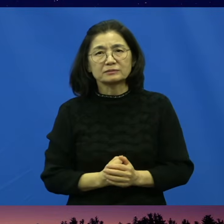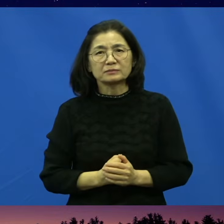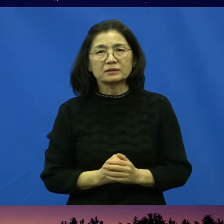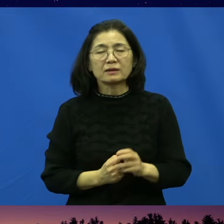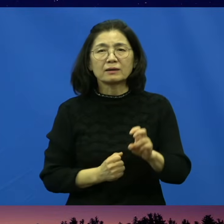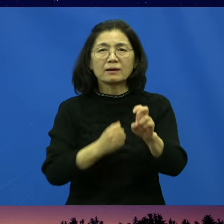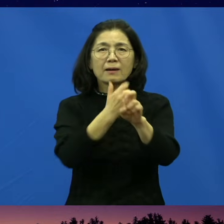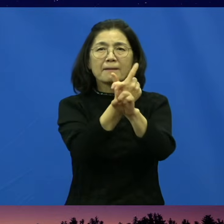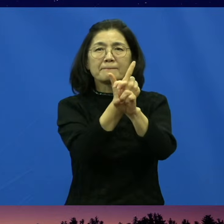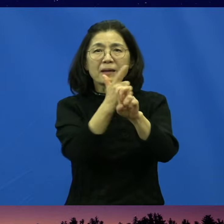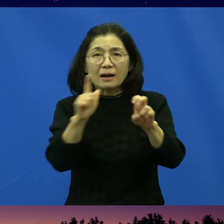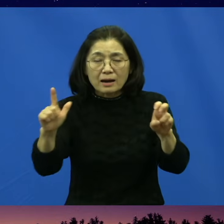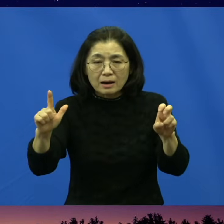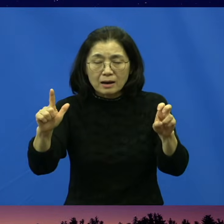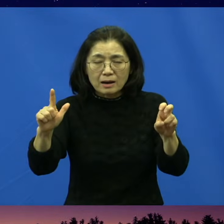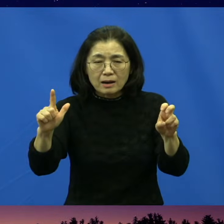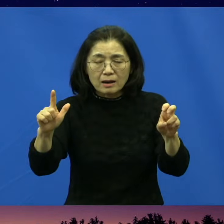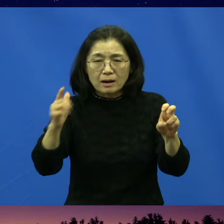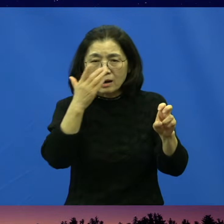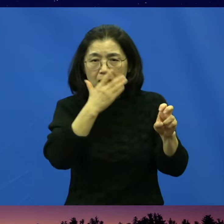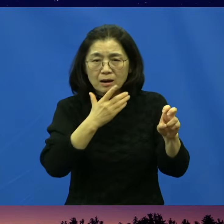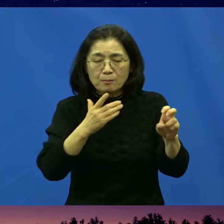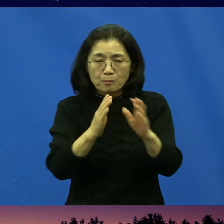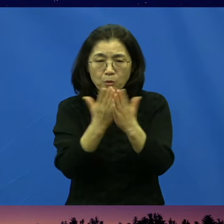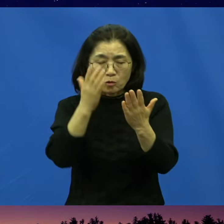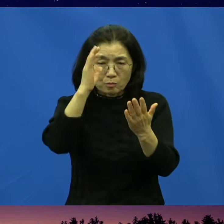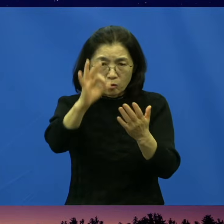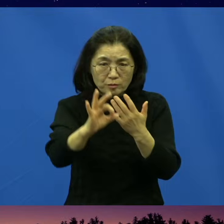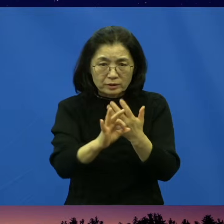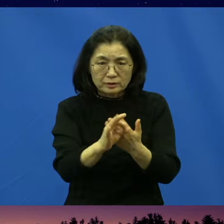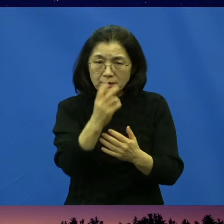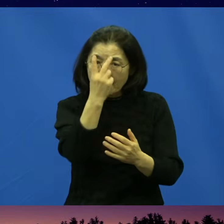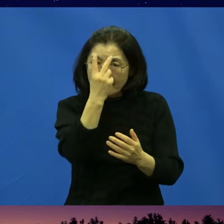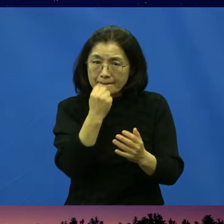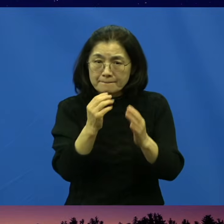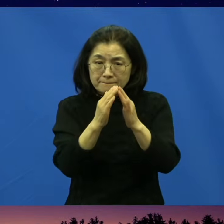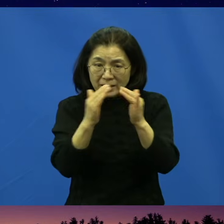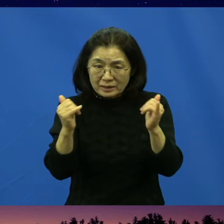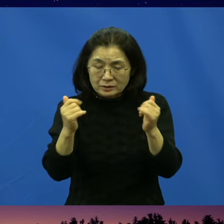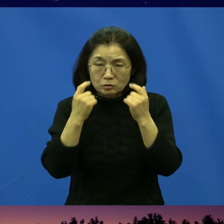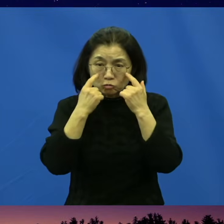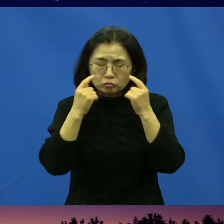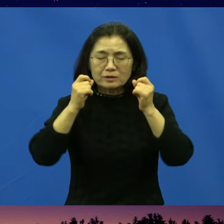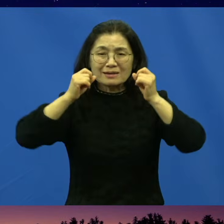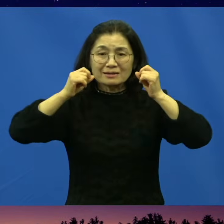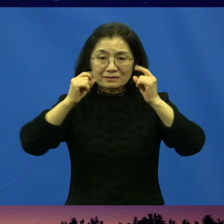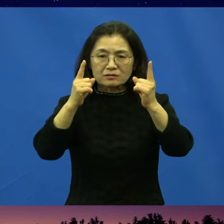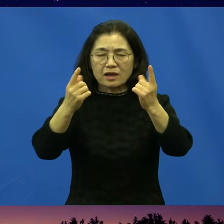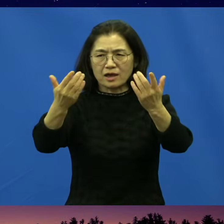마가복음에는 맹인을 고쳐주시는 장면이 2번 나오거든요. 첫